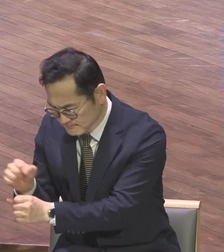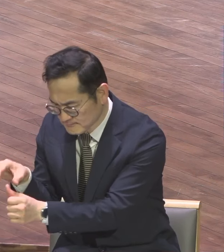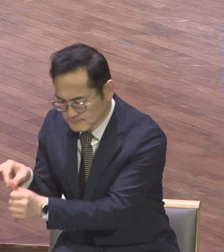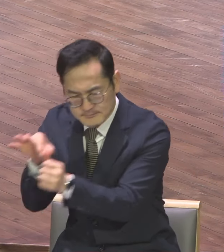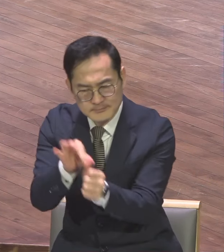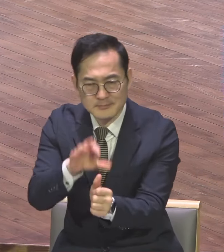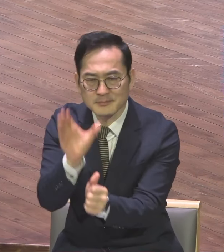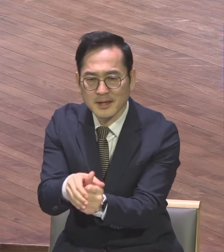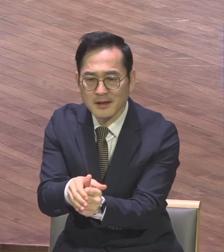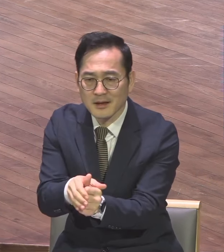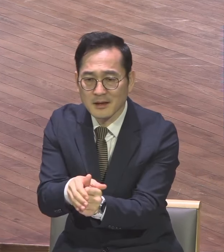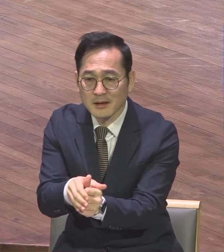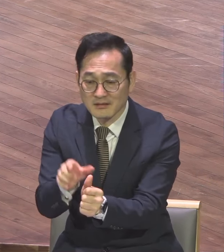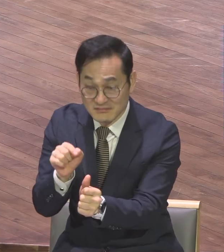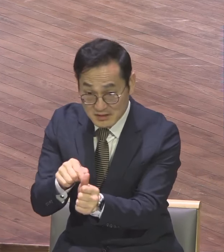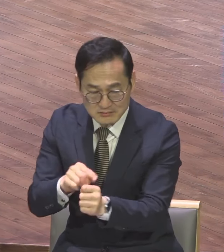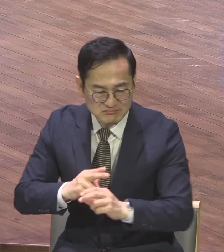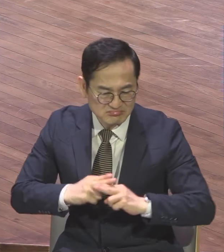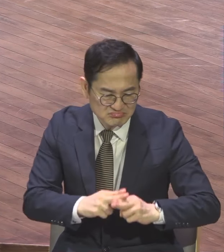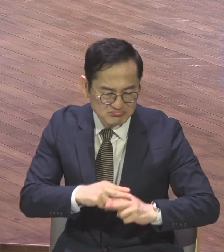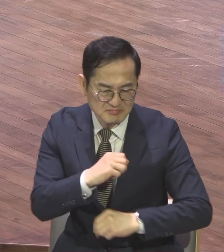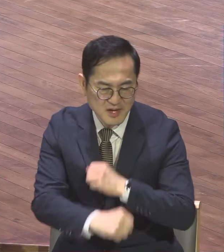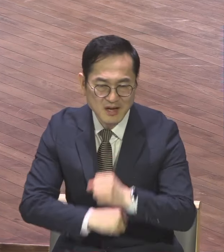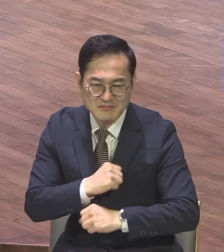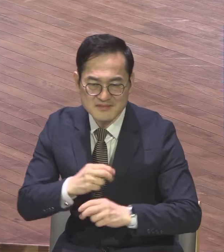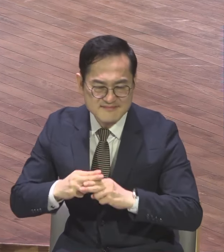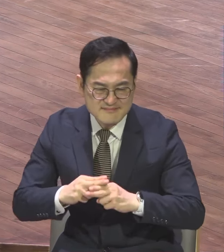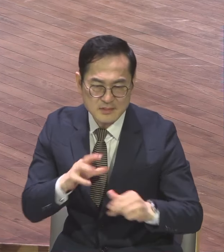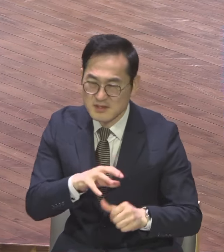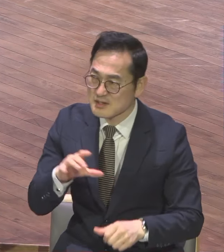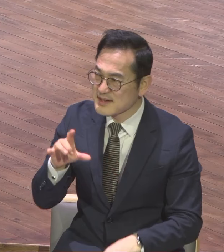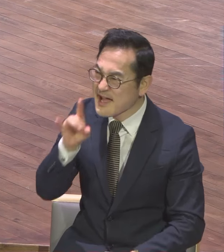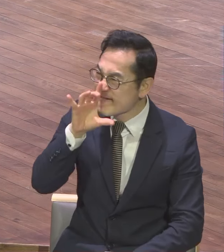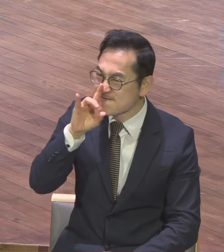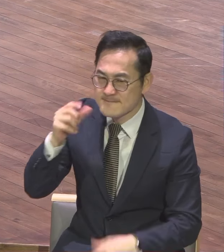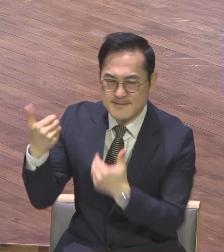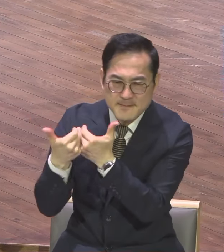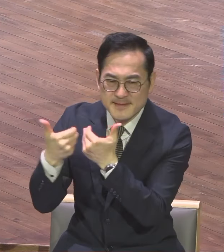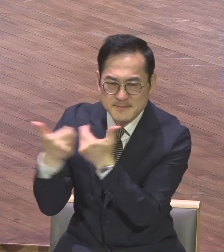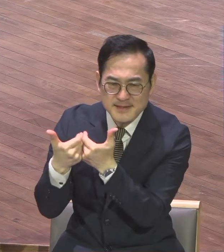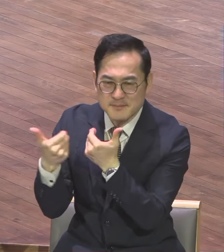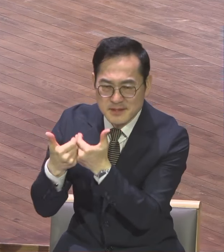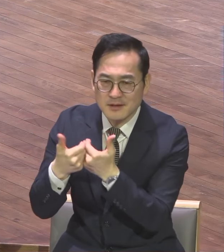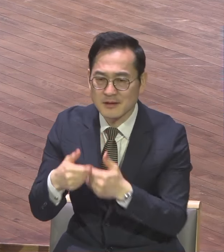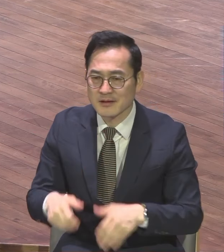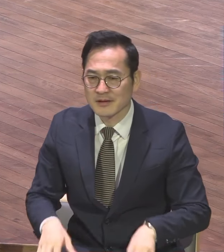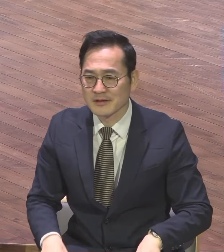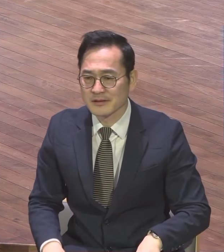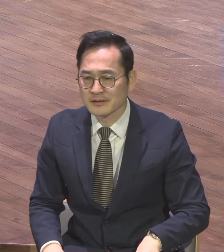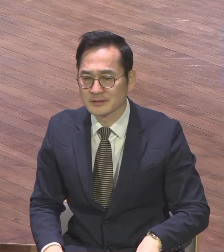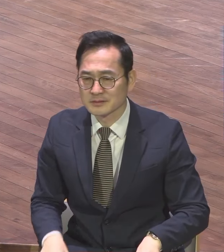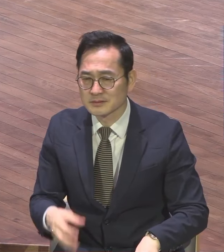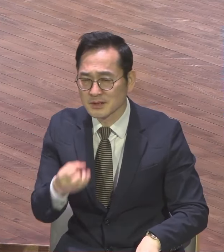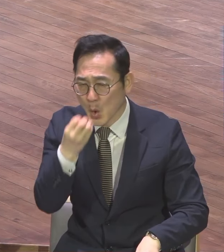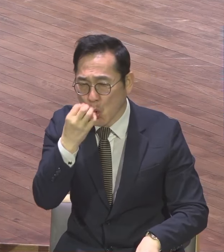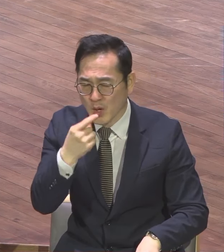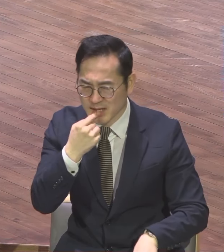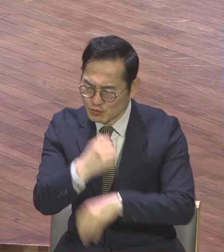세우기 때문에 문제가 많이 발생이 되어졌습니다. 이때 일어난 것이 홍콩의 민주화